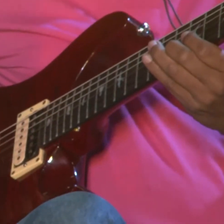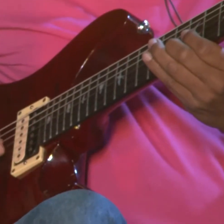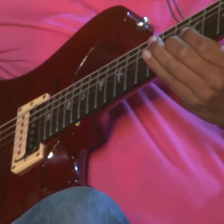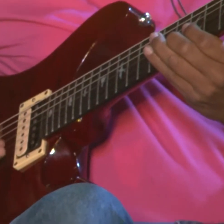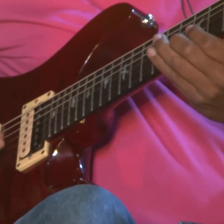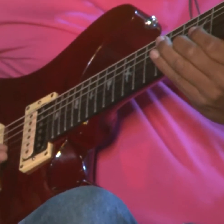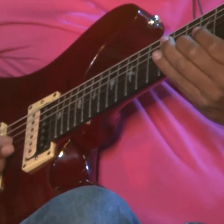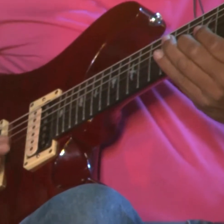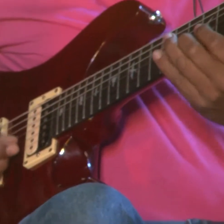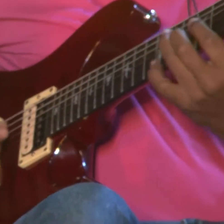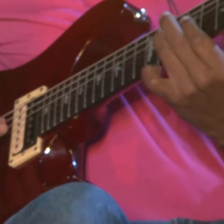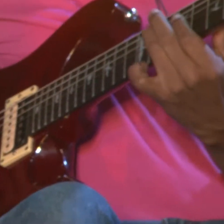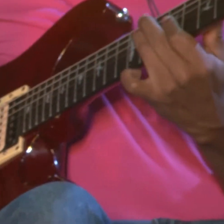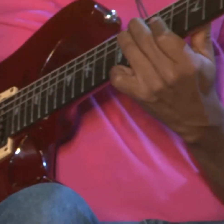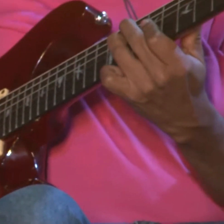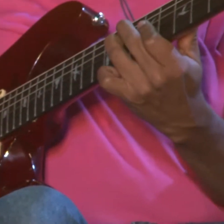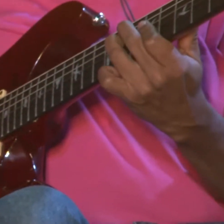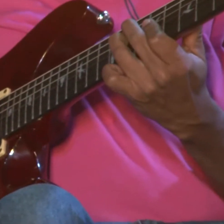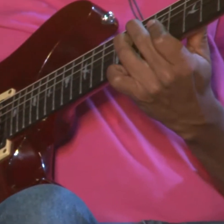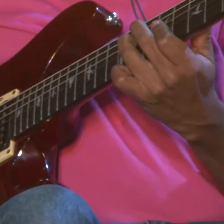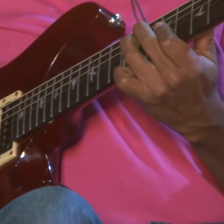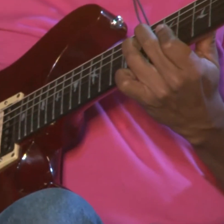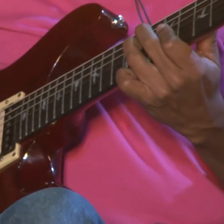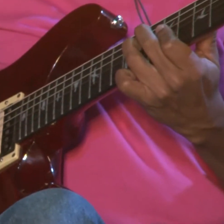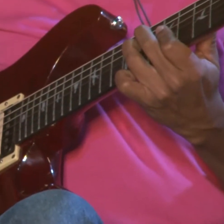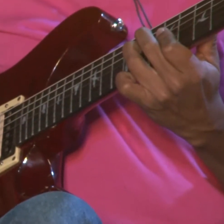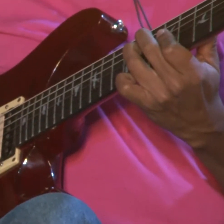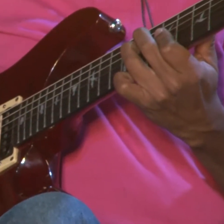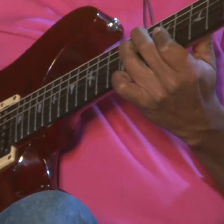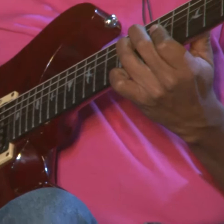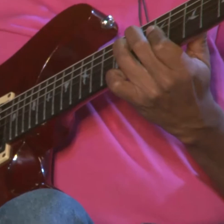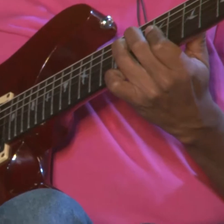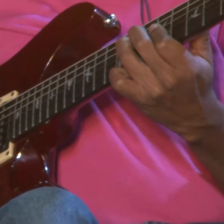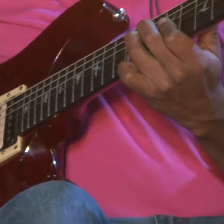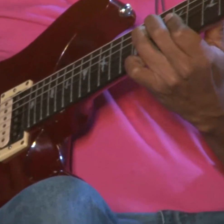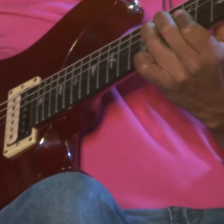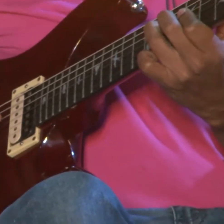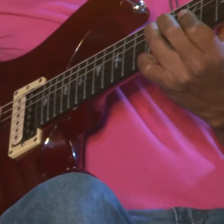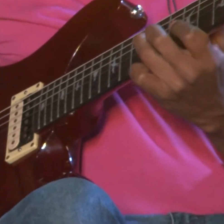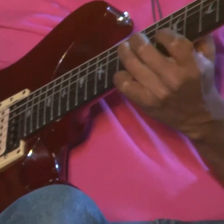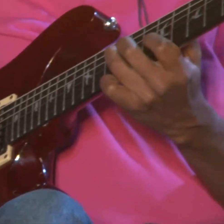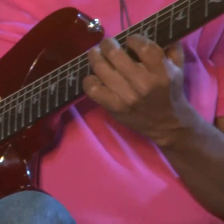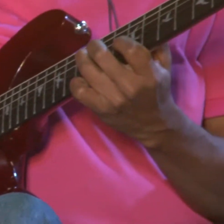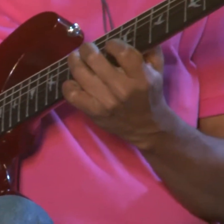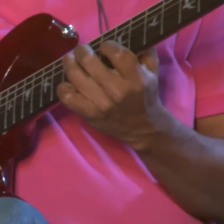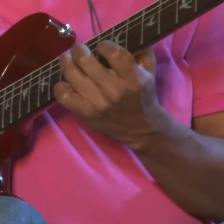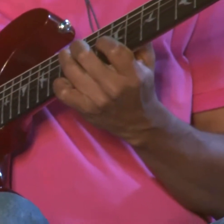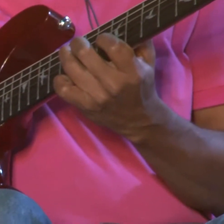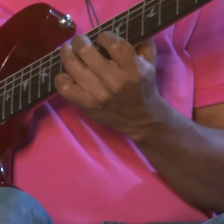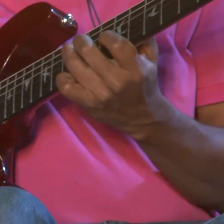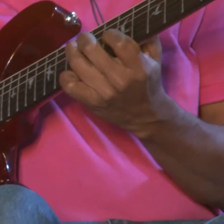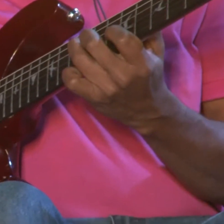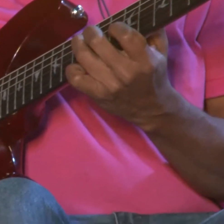upon every test of yours, my faith